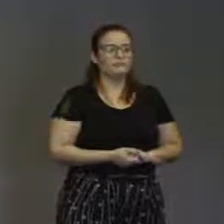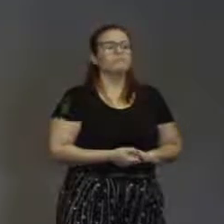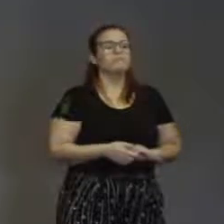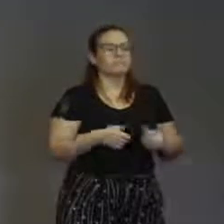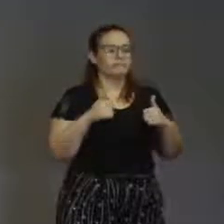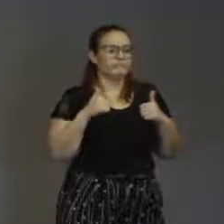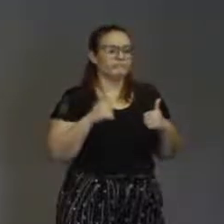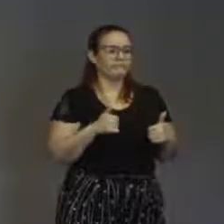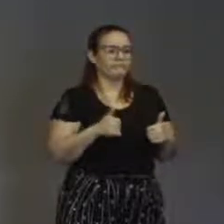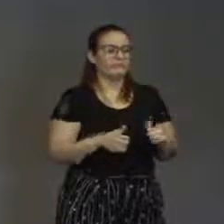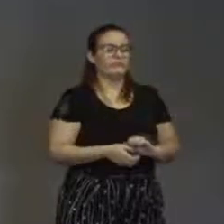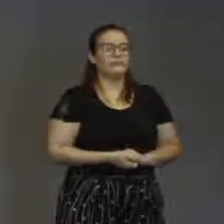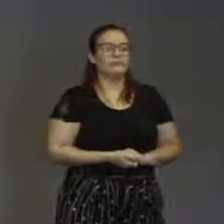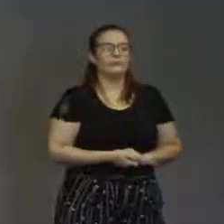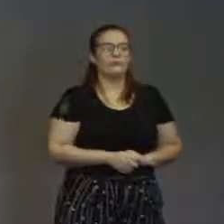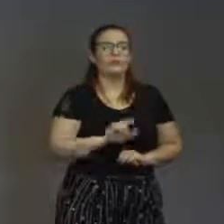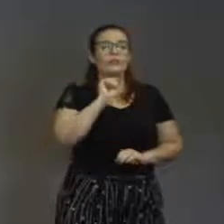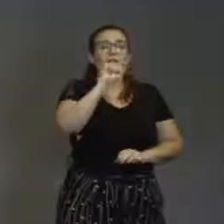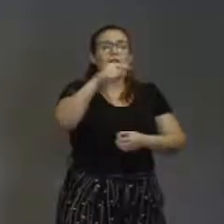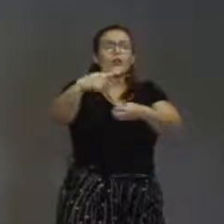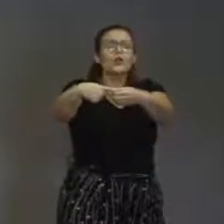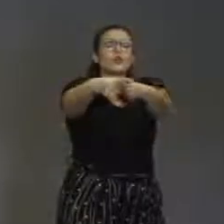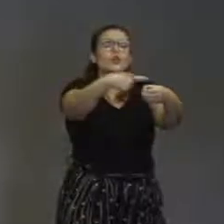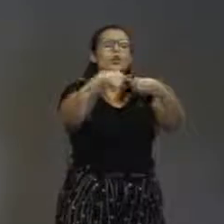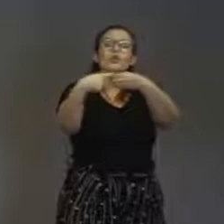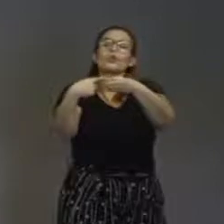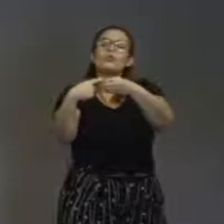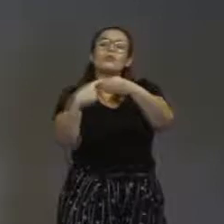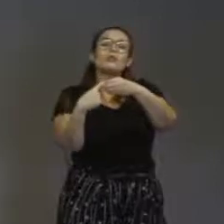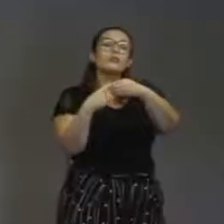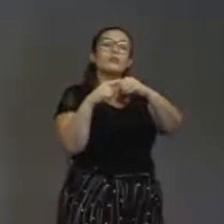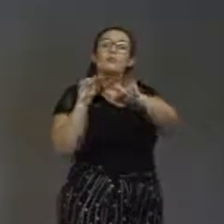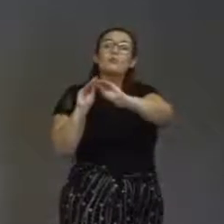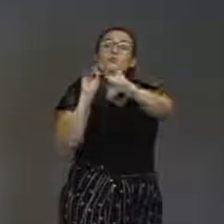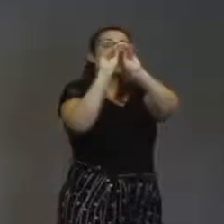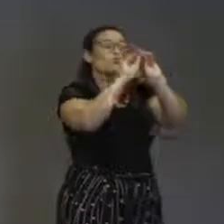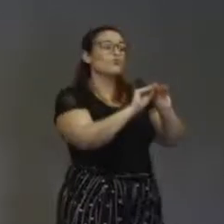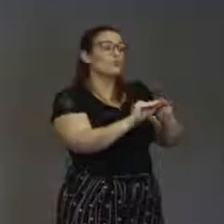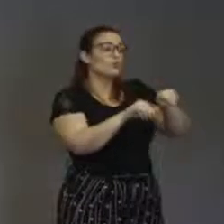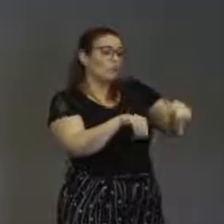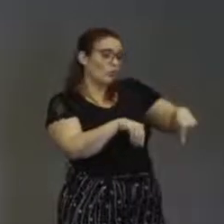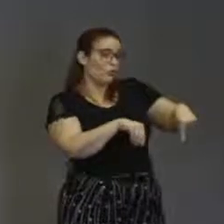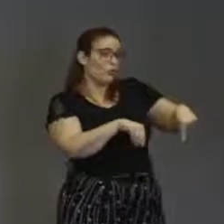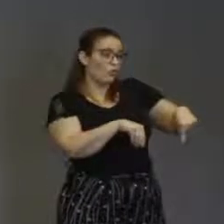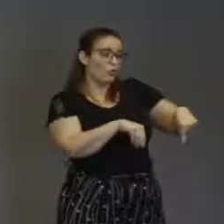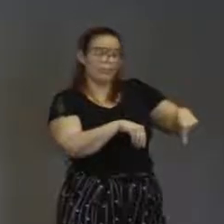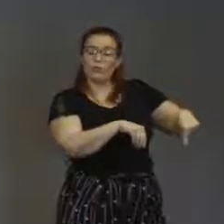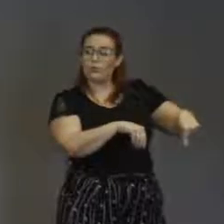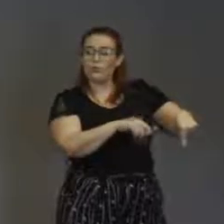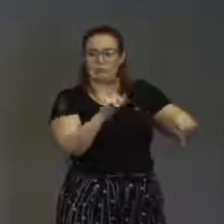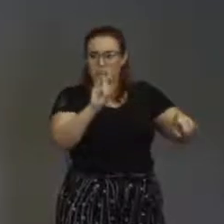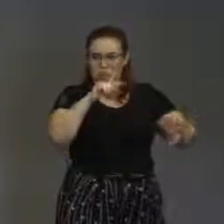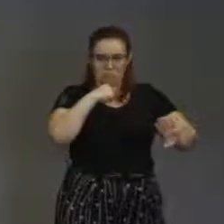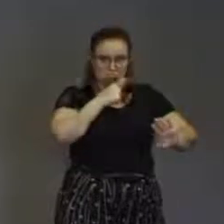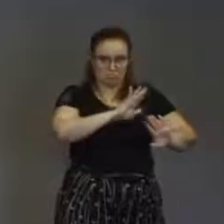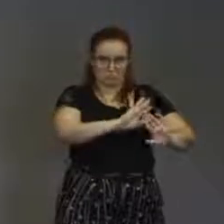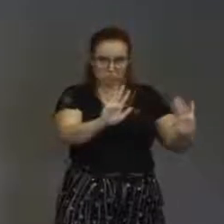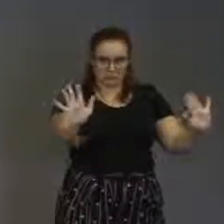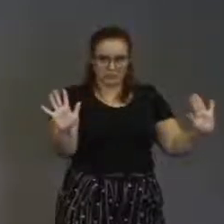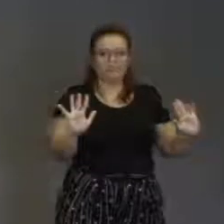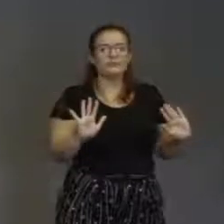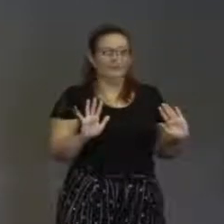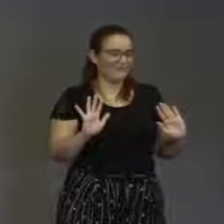Legal. Quem é do interior e se mudou para cá esse ano, por exemplo? Ninguém. Então, todo